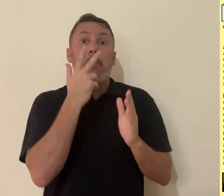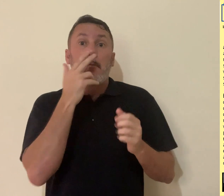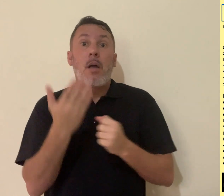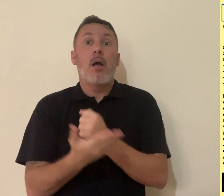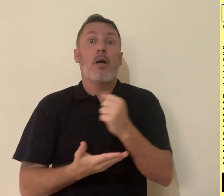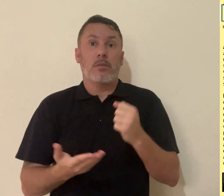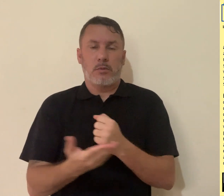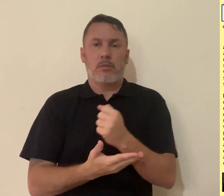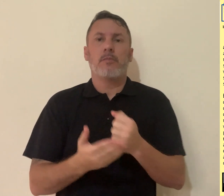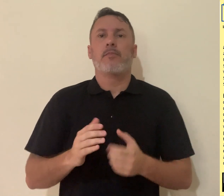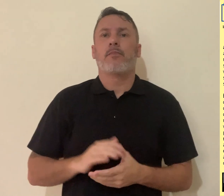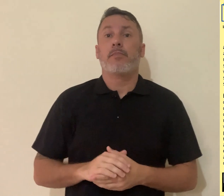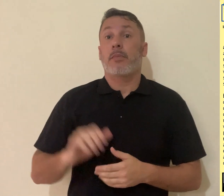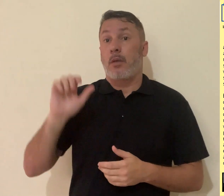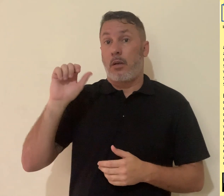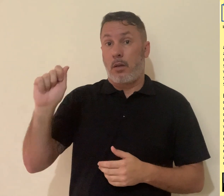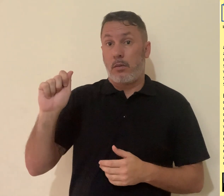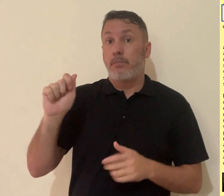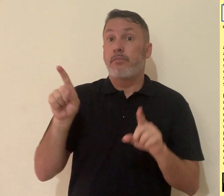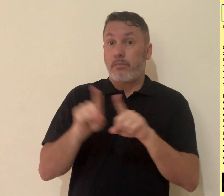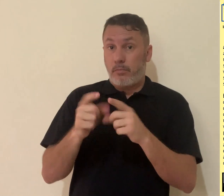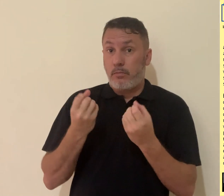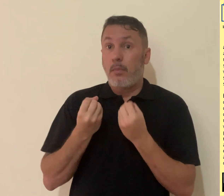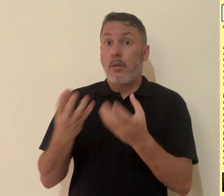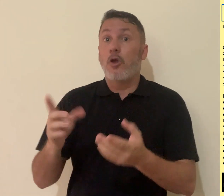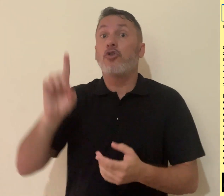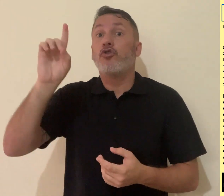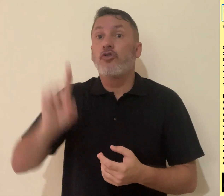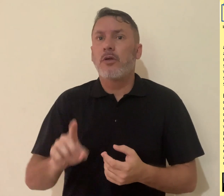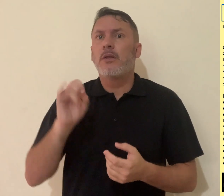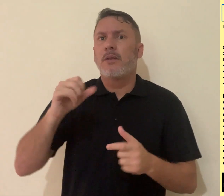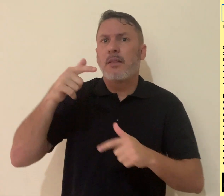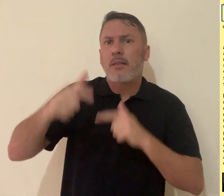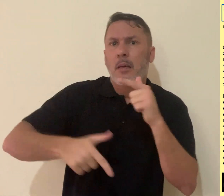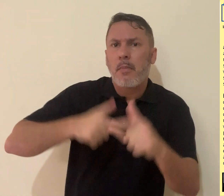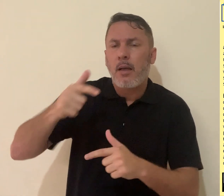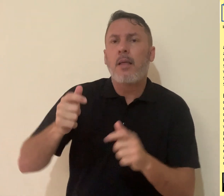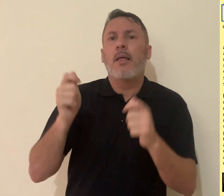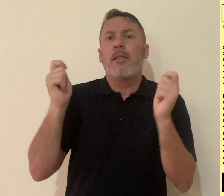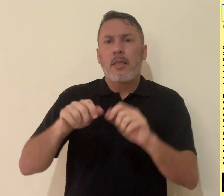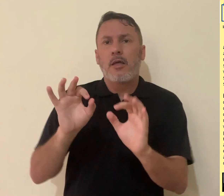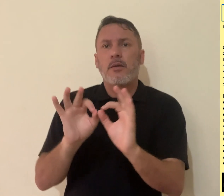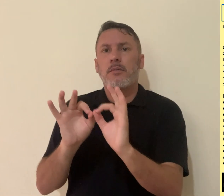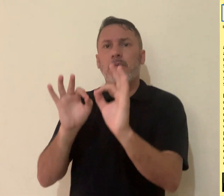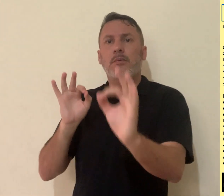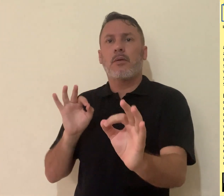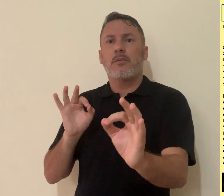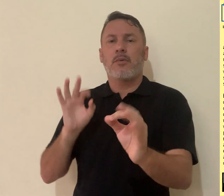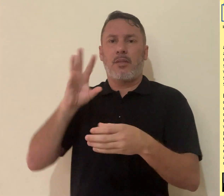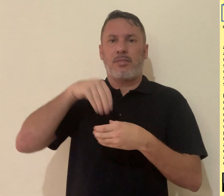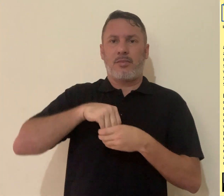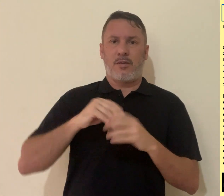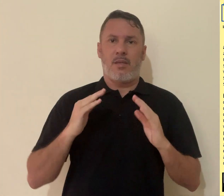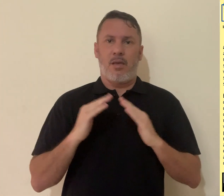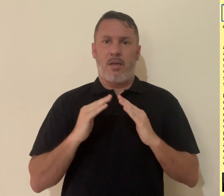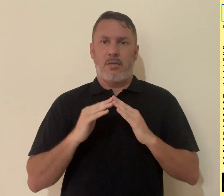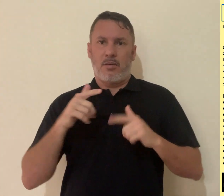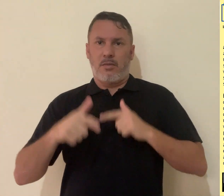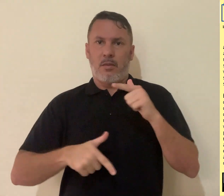como parâmetro mínimo a garantir o direito de realizar as suas atividades e laborais de modo remoto em